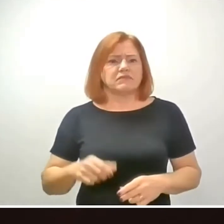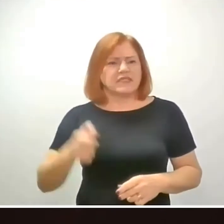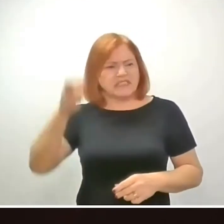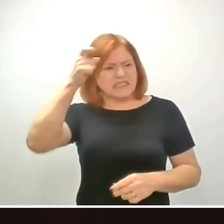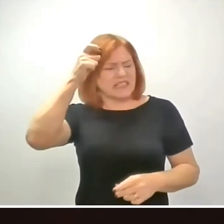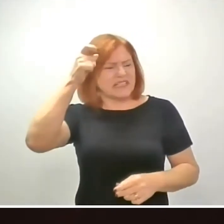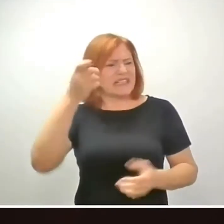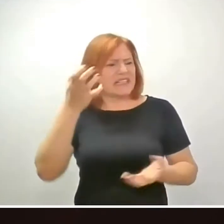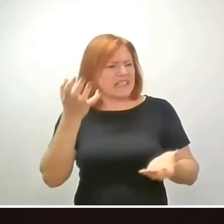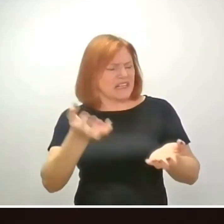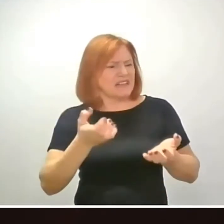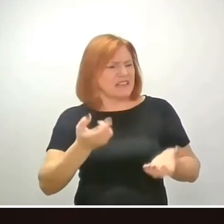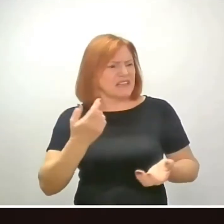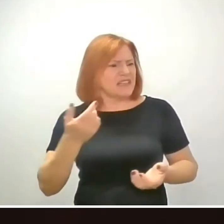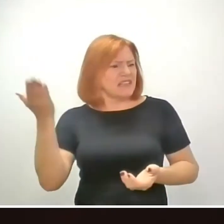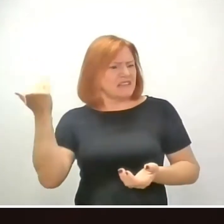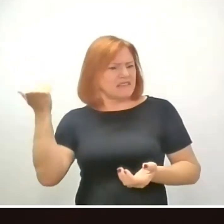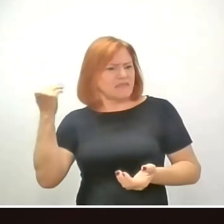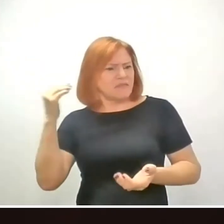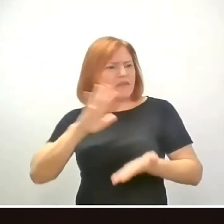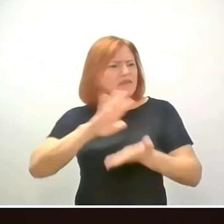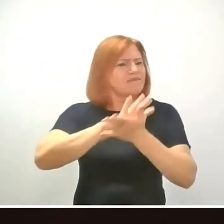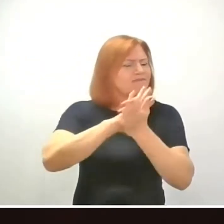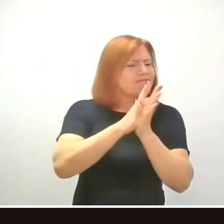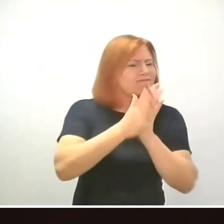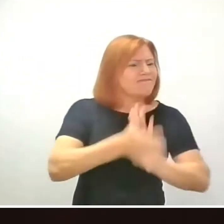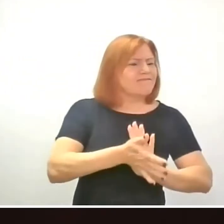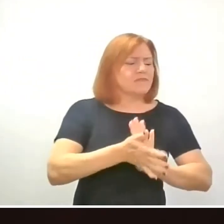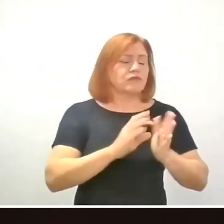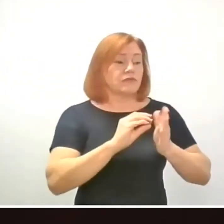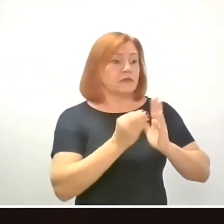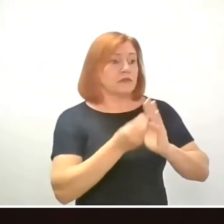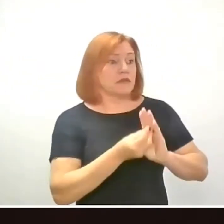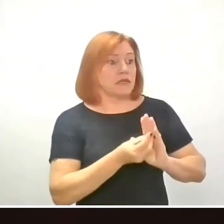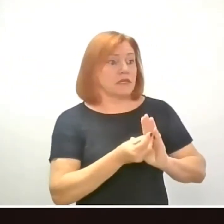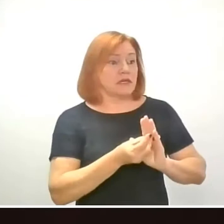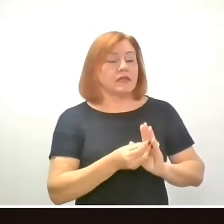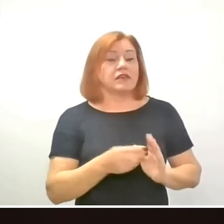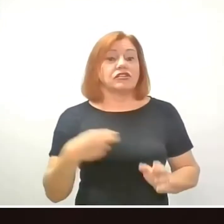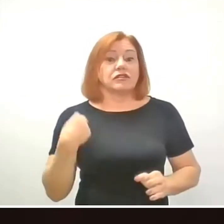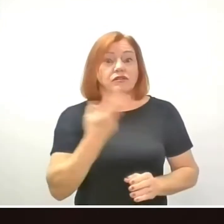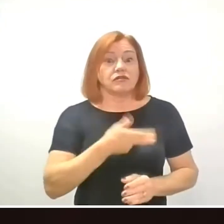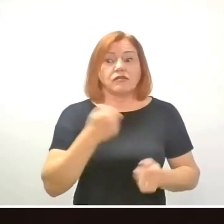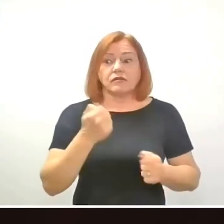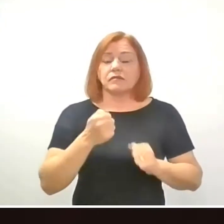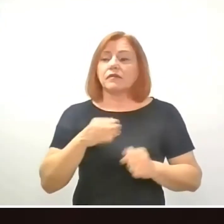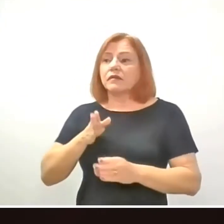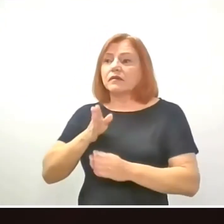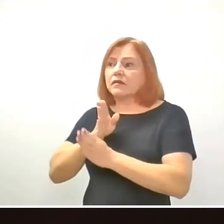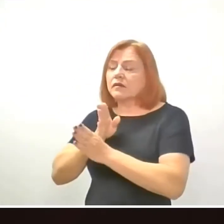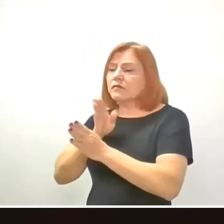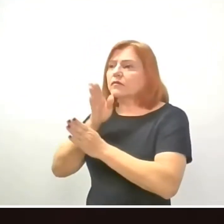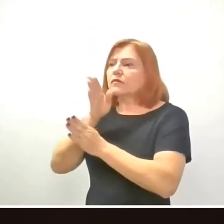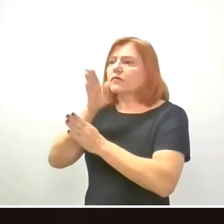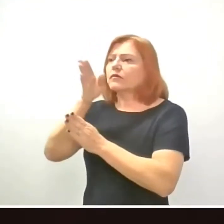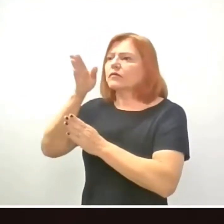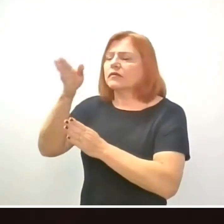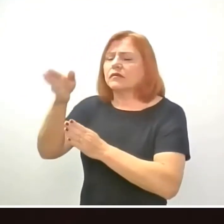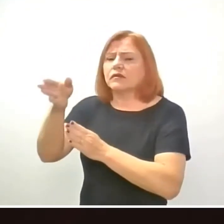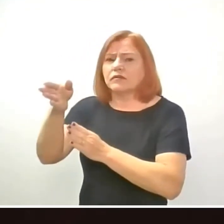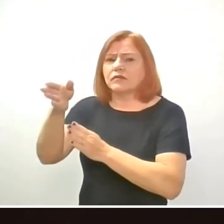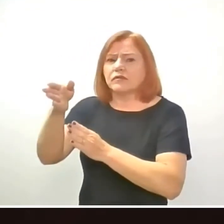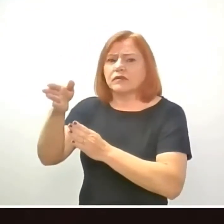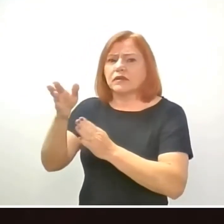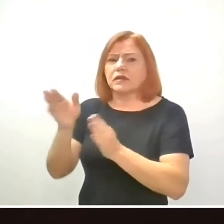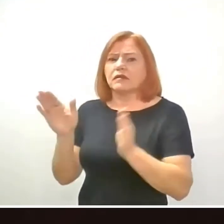nós hoje continuarmos indo em direção da consolidação final da igreja em Filadélfia.